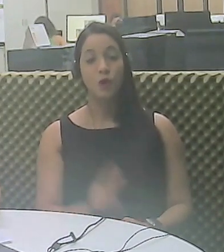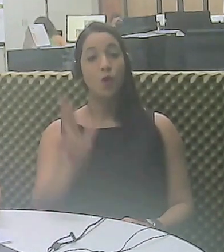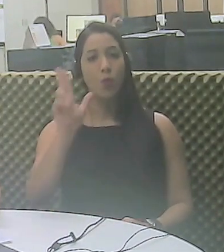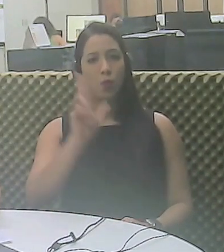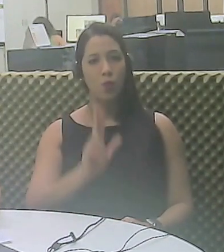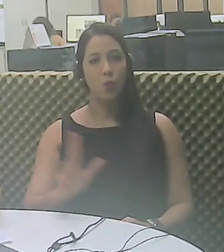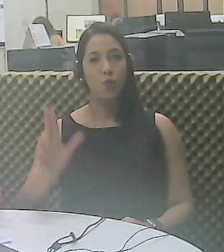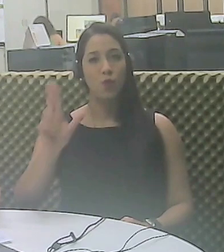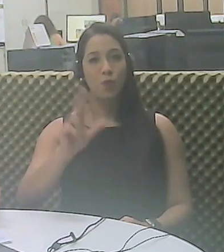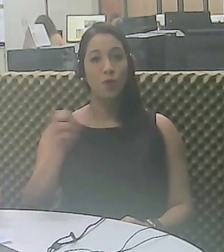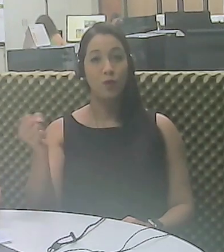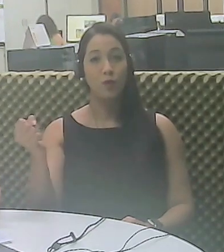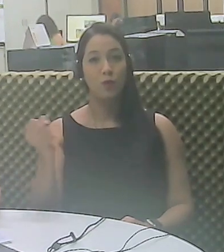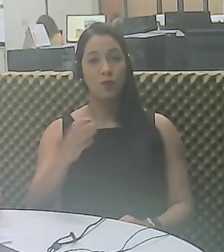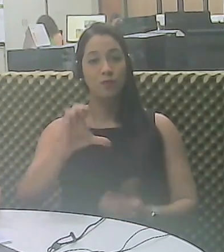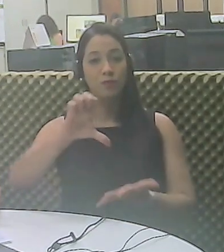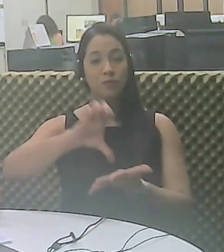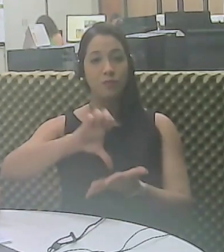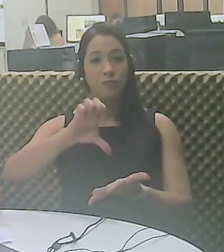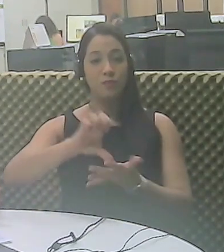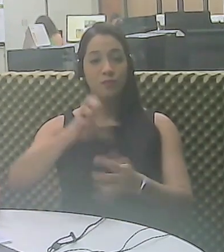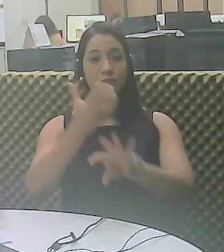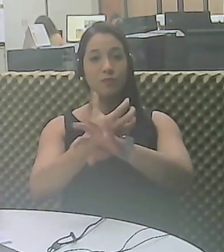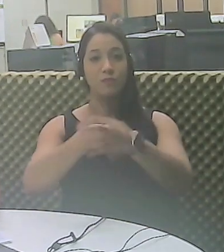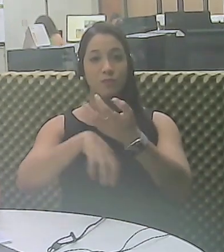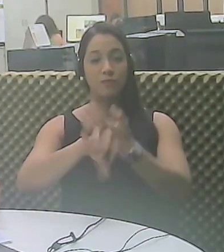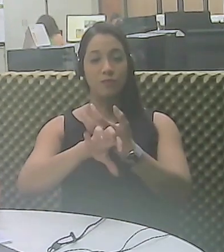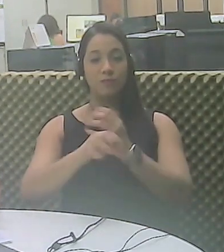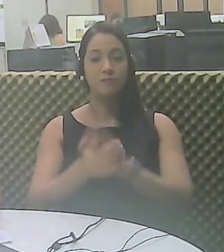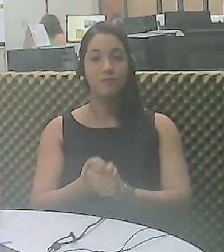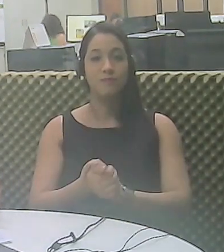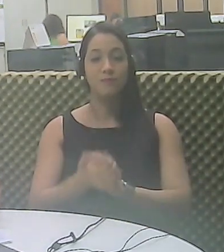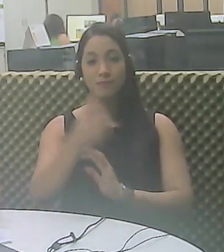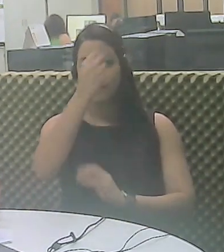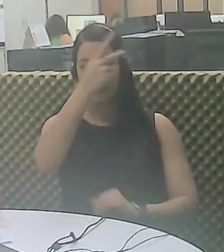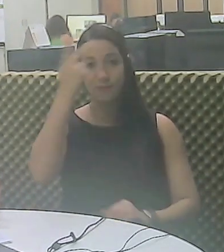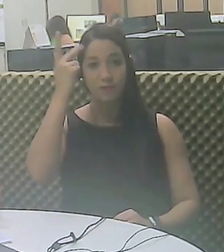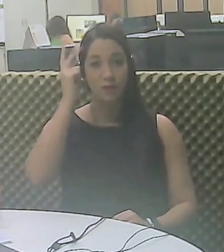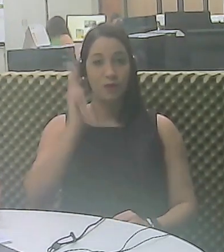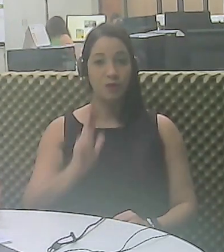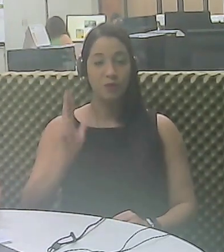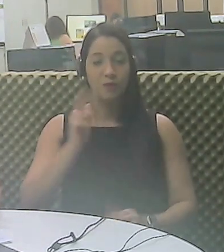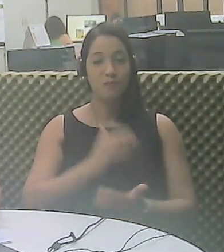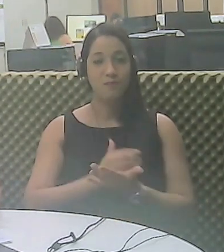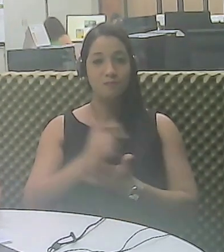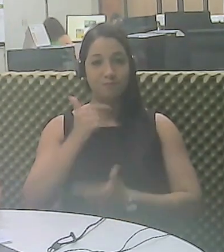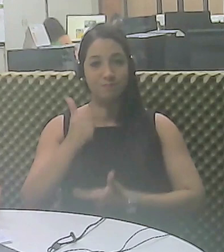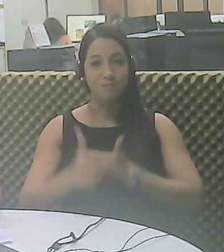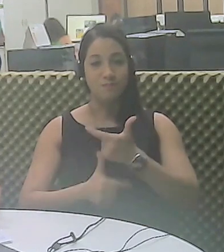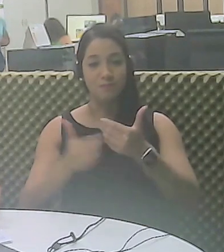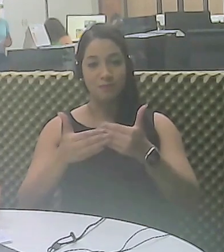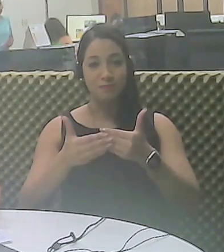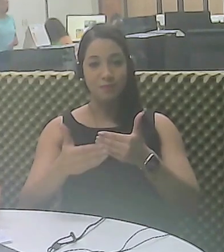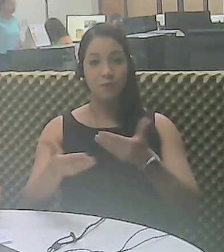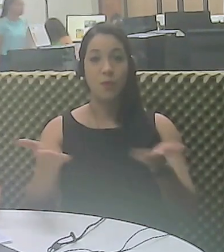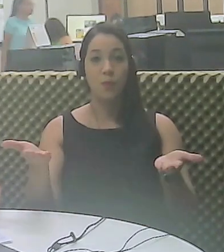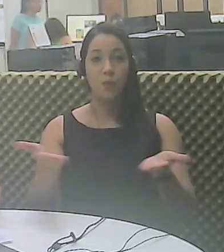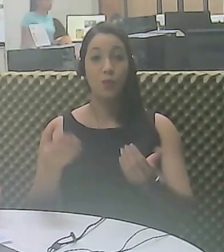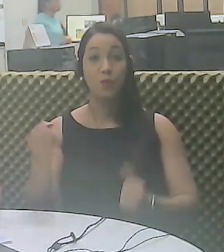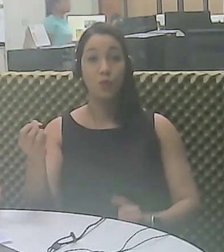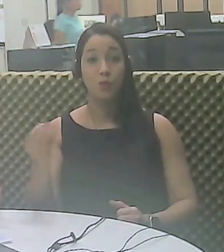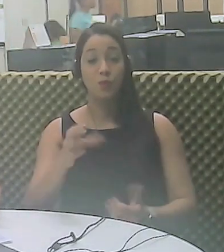Uberlândia ganha mais um ecoponto. A Prefeitura de Uberlândia entrega à população e inicia a operação a partir de hoje de um